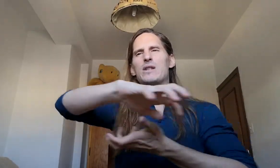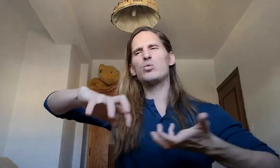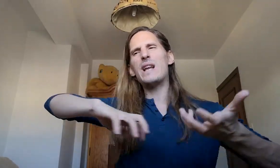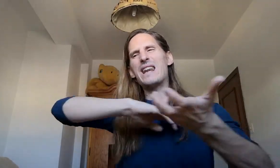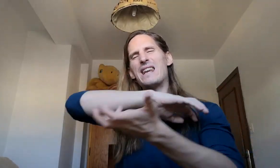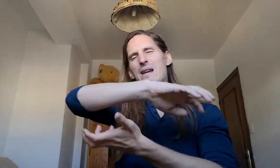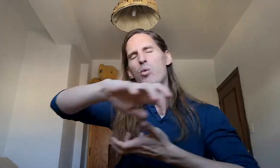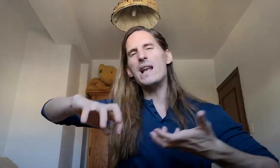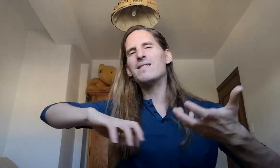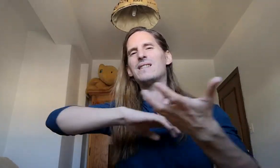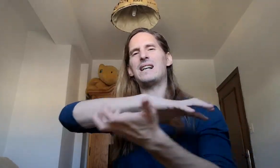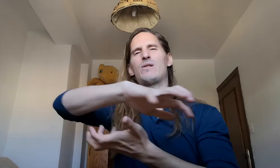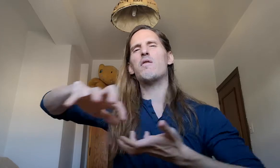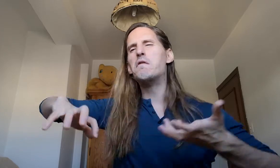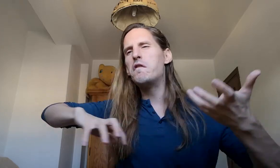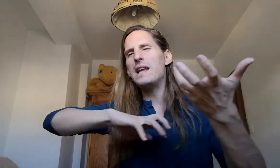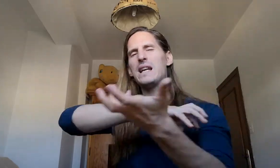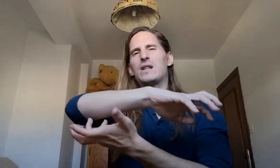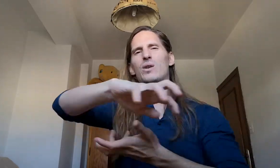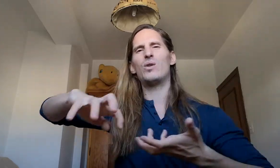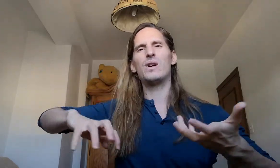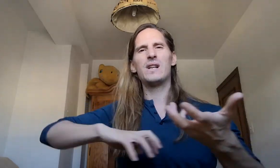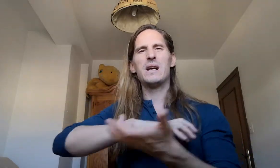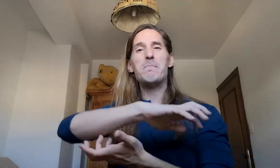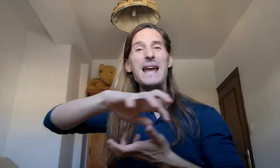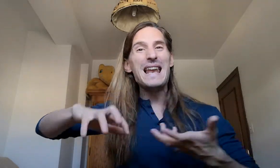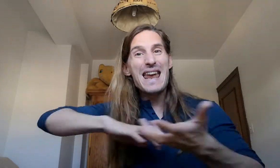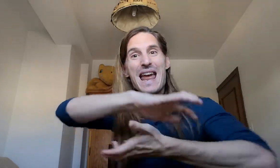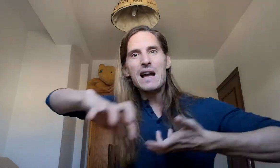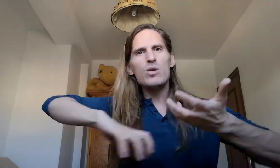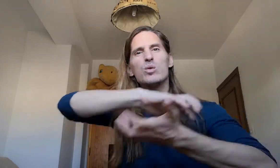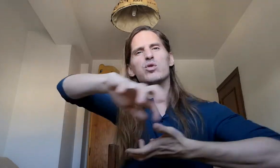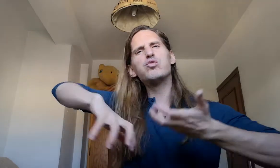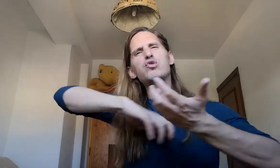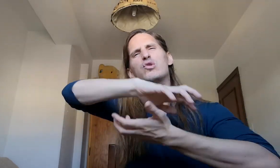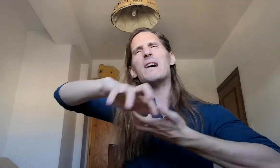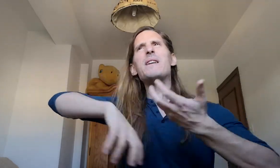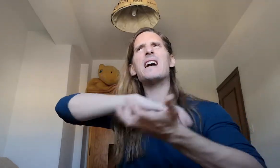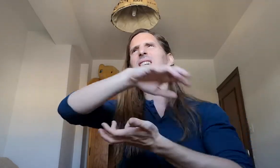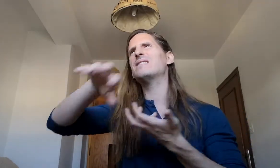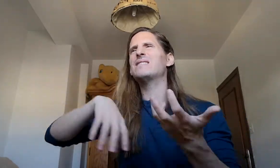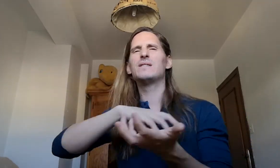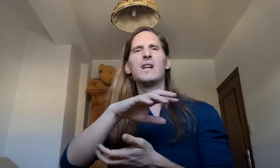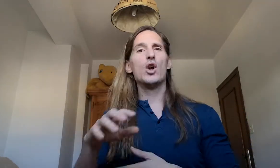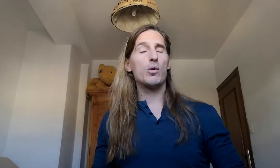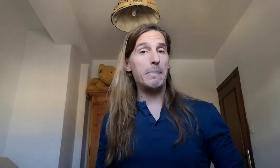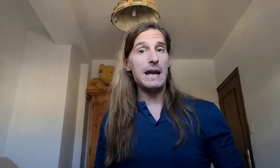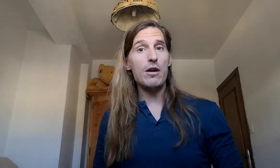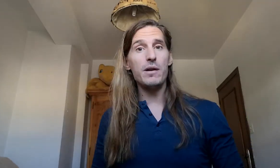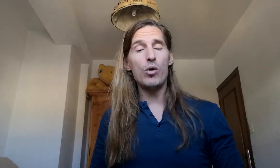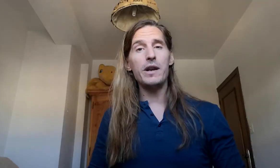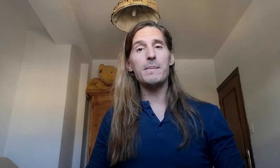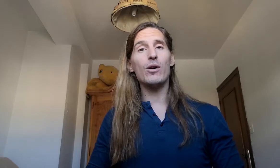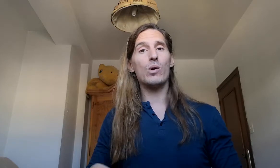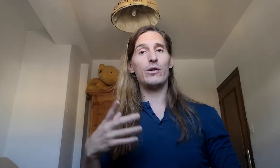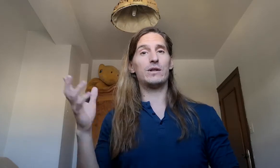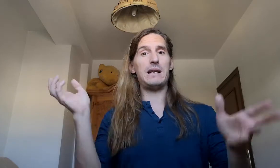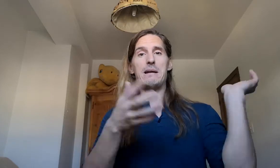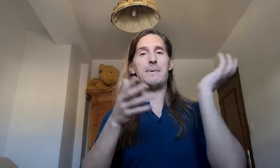una revuelta, conflicto, pelea, incluso. Había en los dibujos animados cuando se pelean